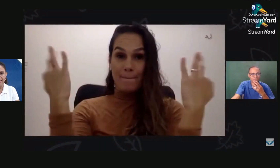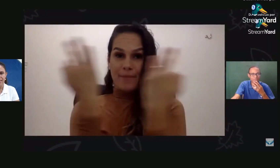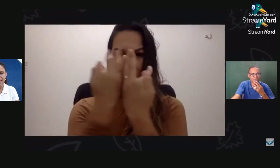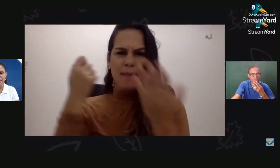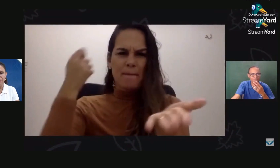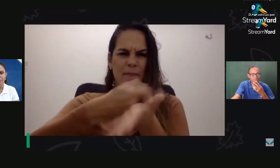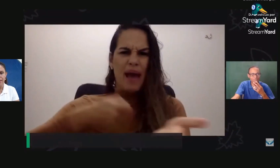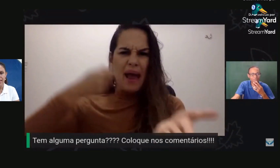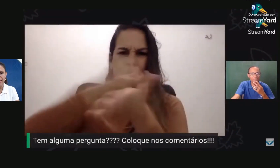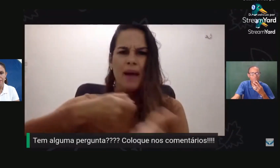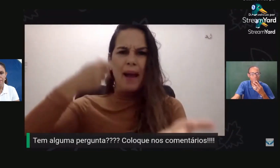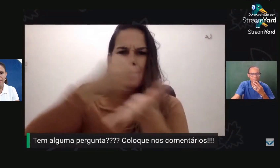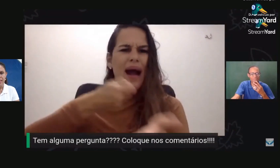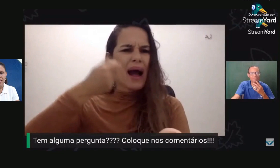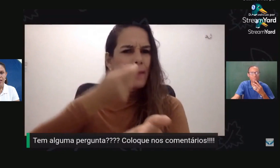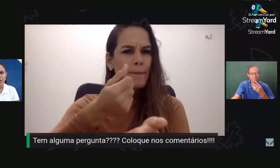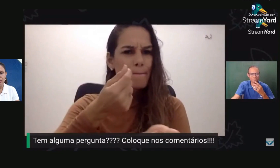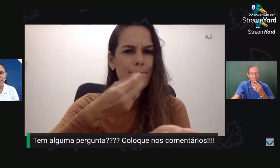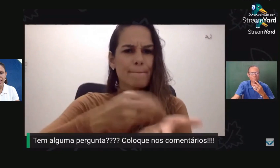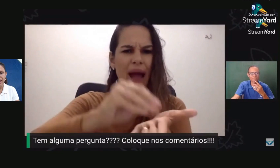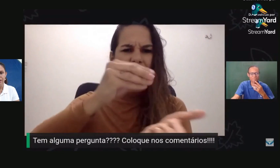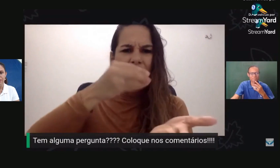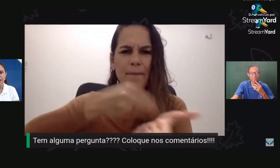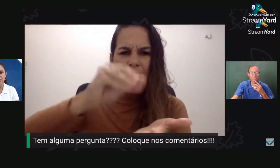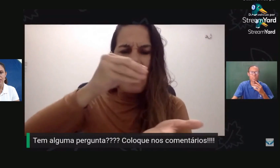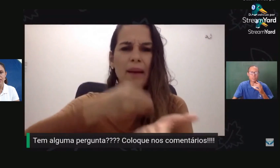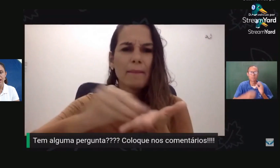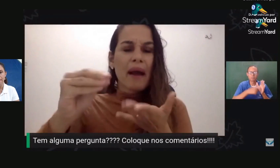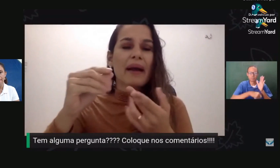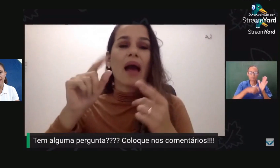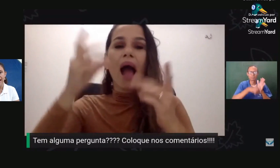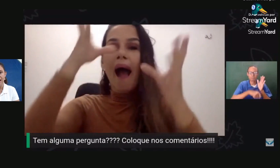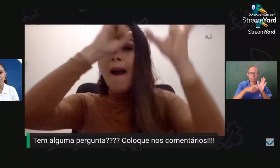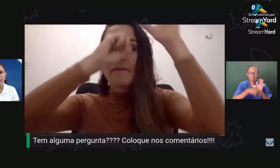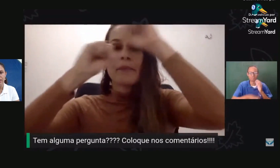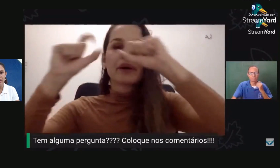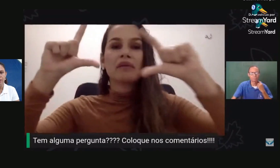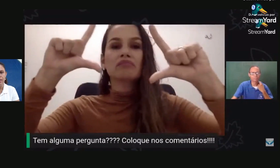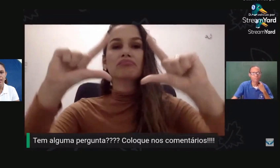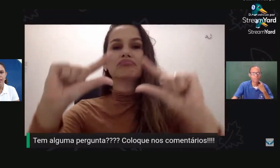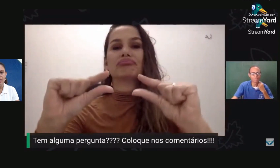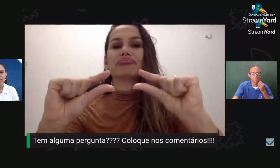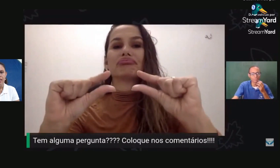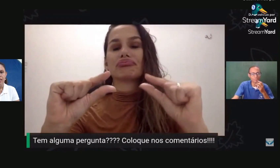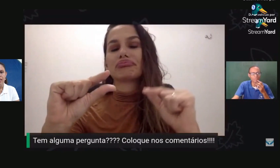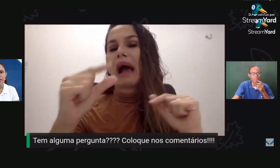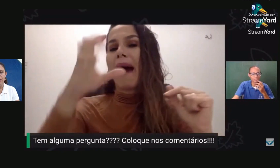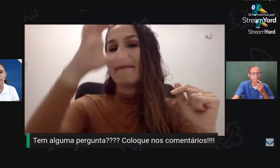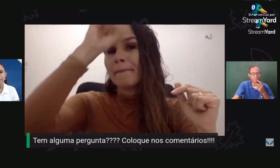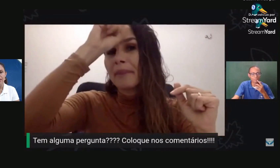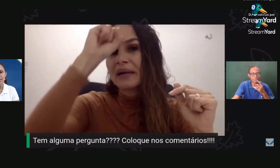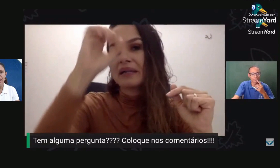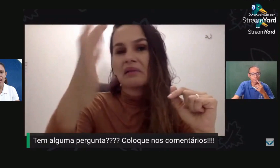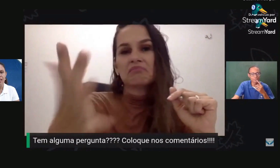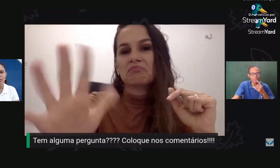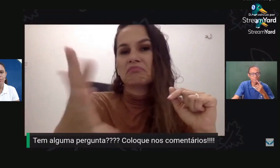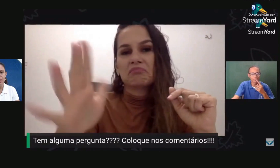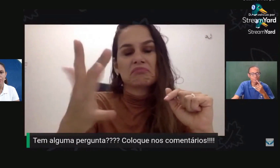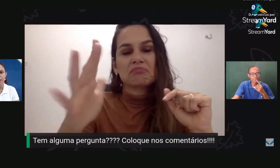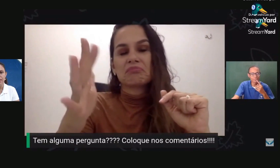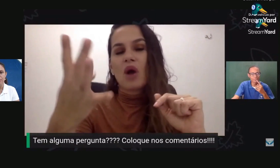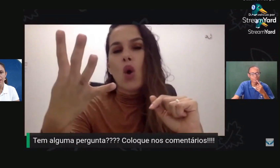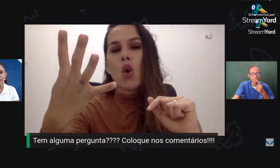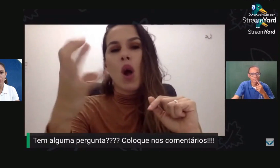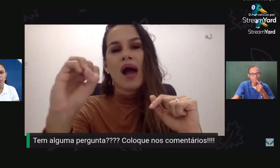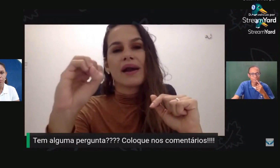Mas assim, a família lutava, né? Antes pagava, então, né? E o aprendizado